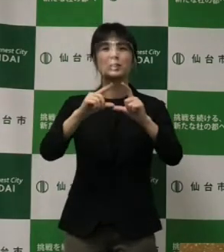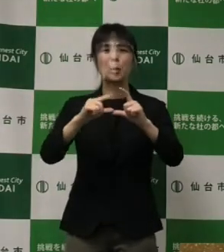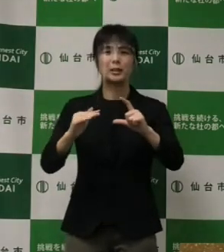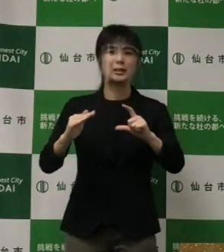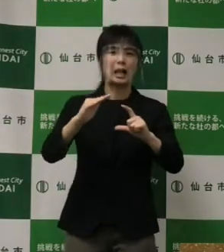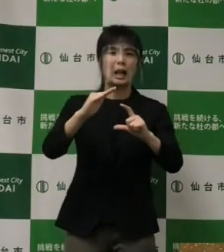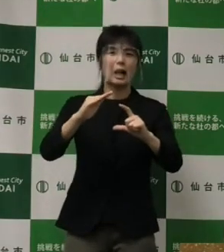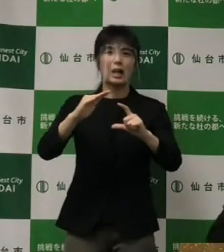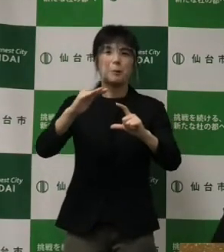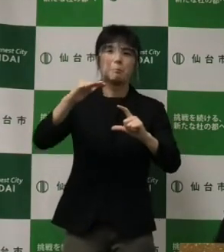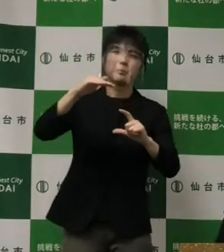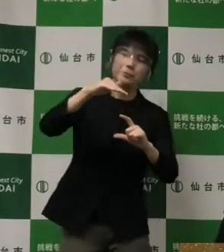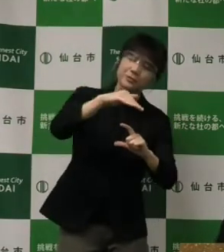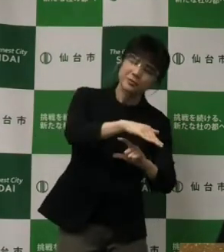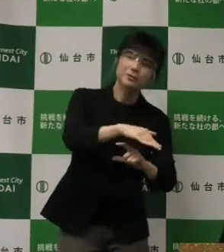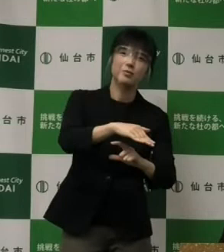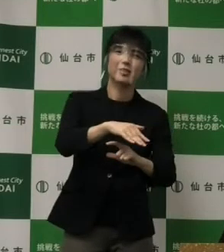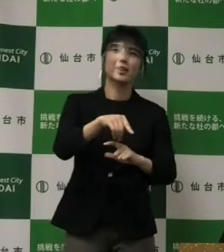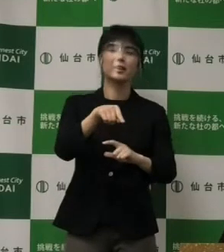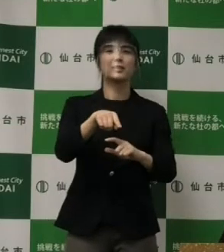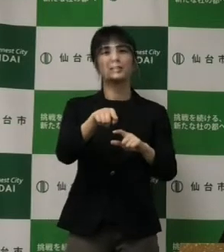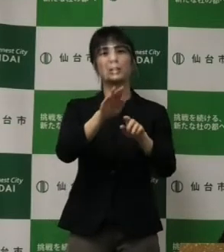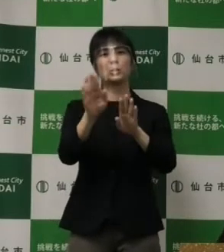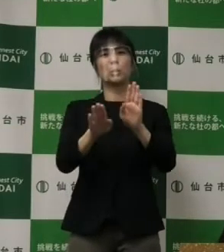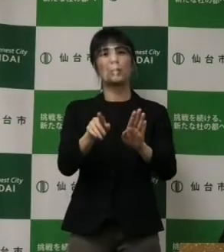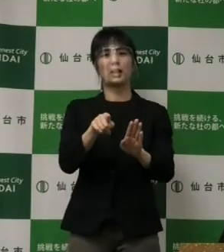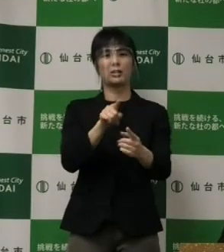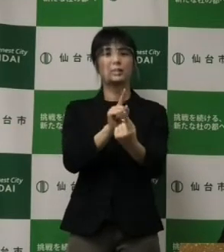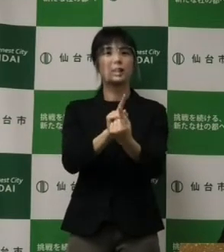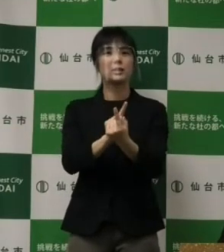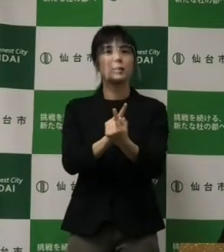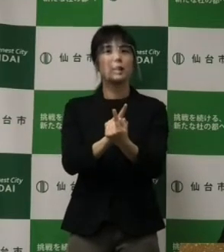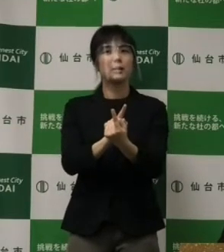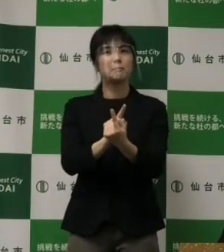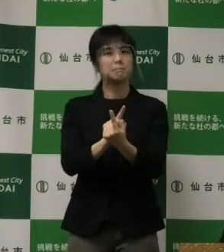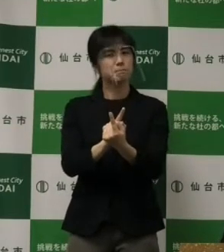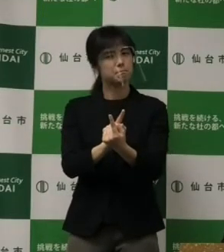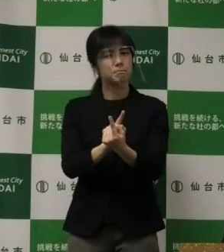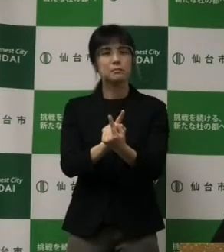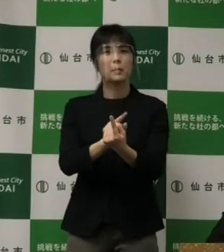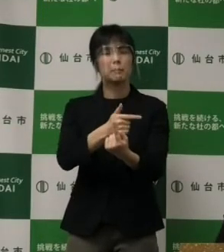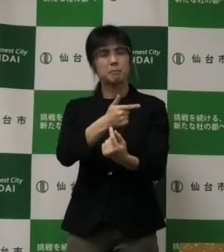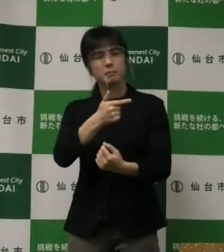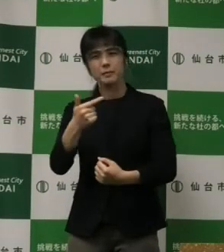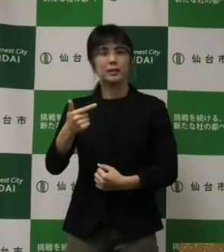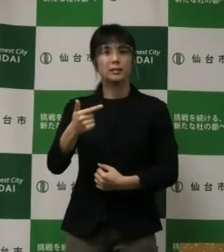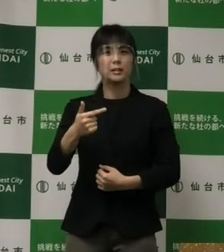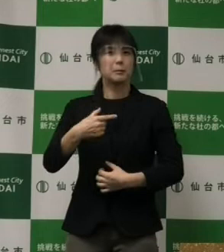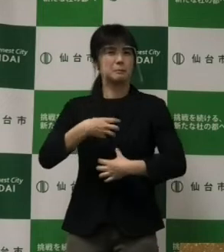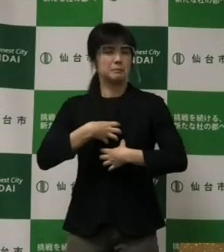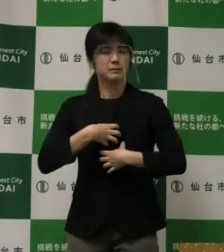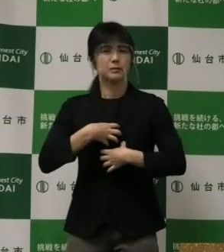らないどころか、どんどん下がってきているということについては、大変これは、危機感